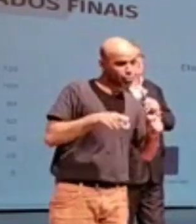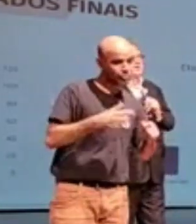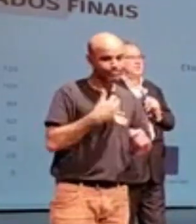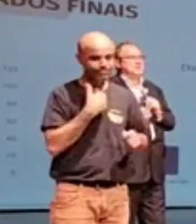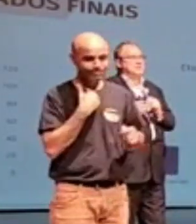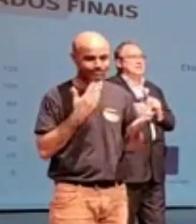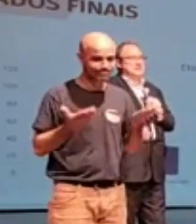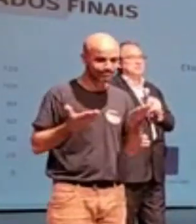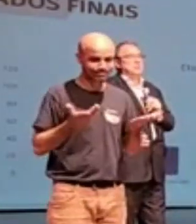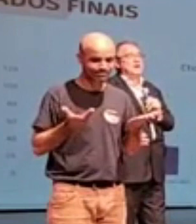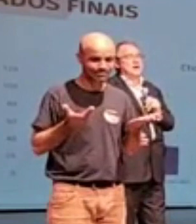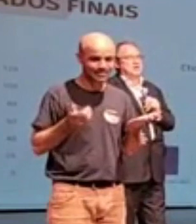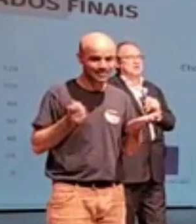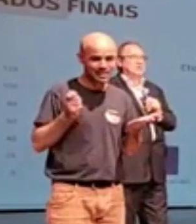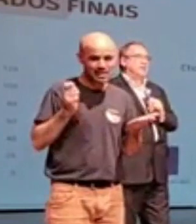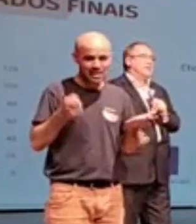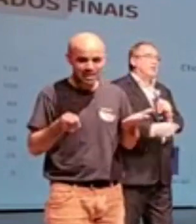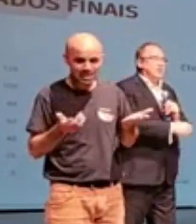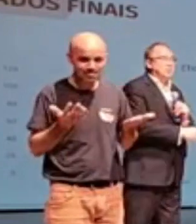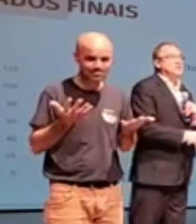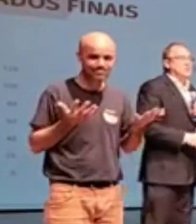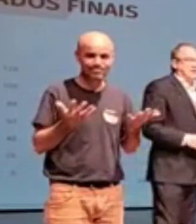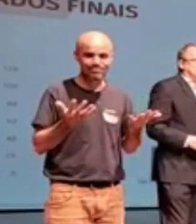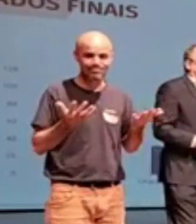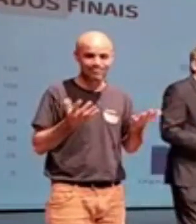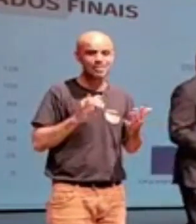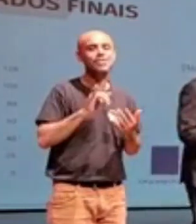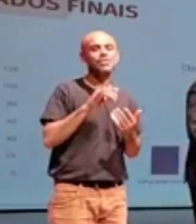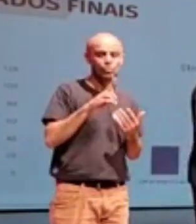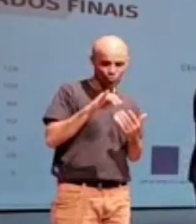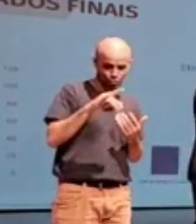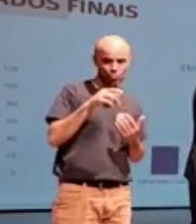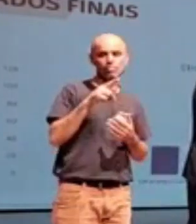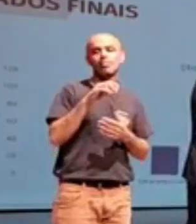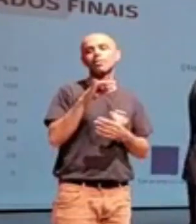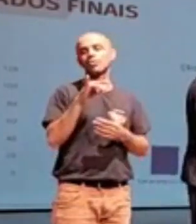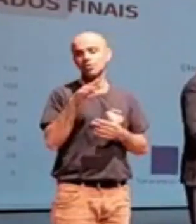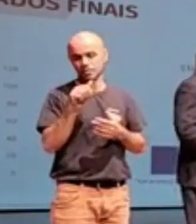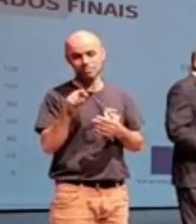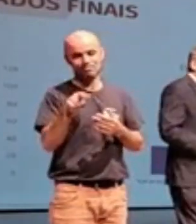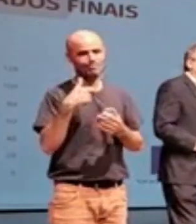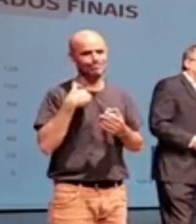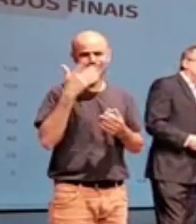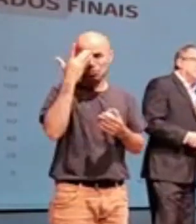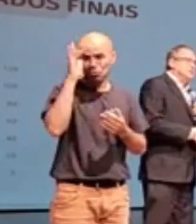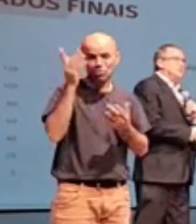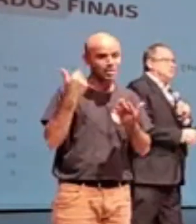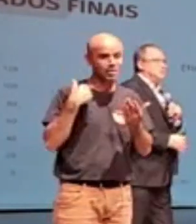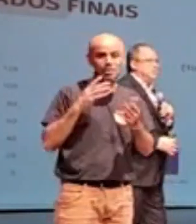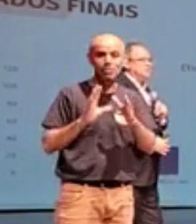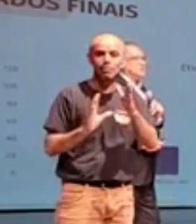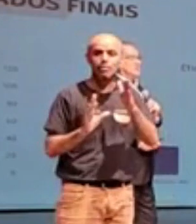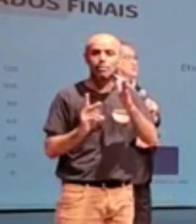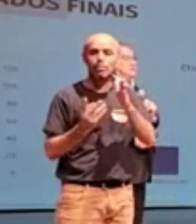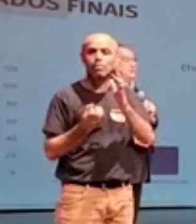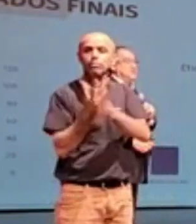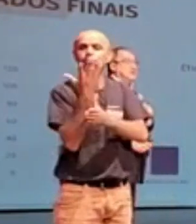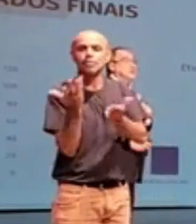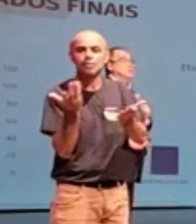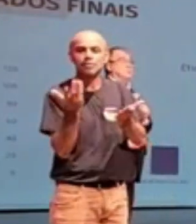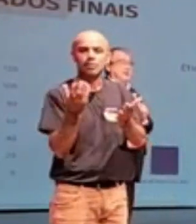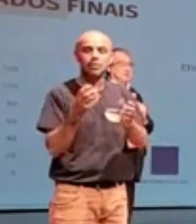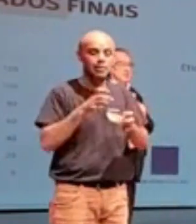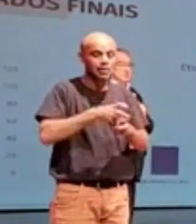batido uma terra, não é estabelecido a causa. Então aí coloca como idiopática, tá? Por incrível que pareça, não sabe a causa hoje da grande maioria de escoliose, que chama